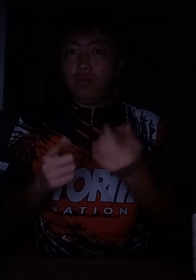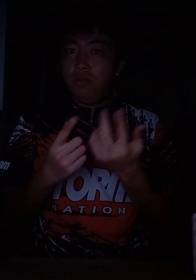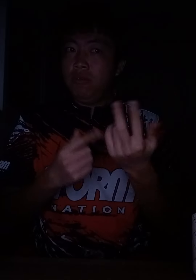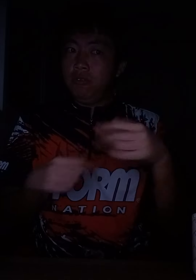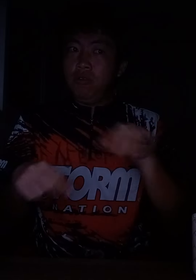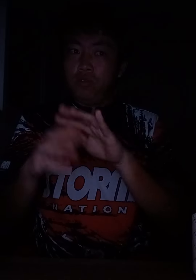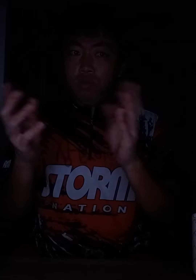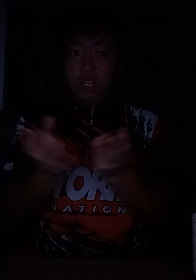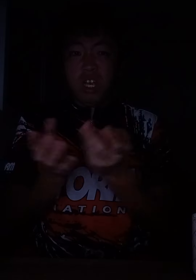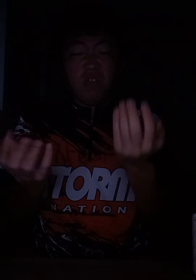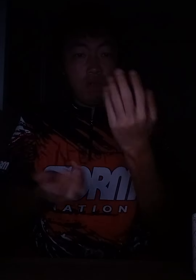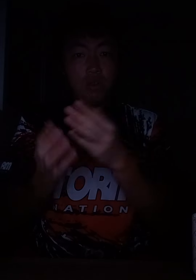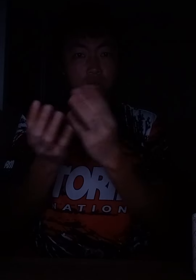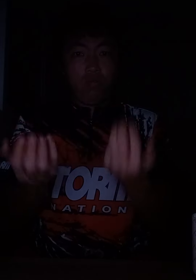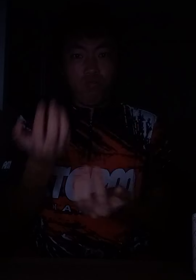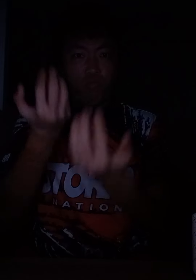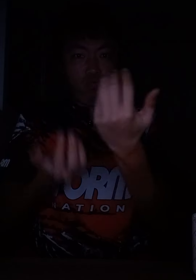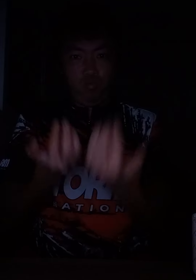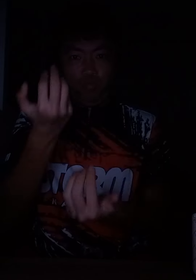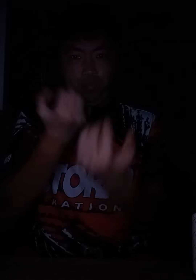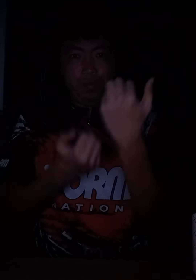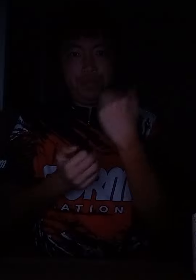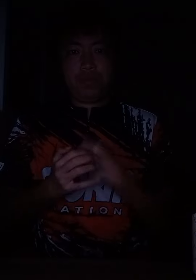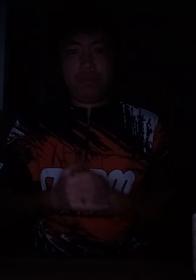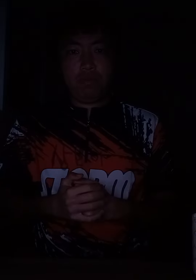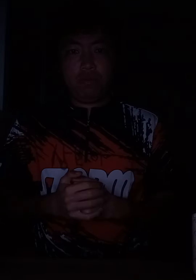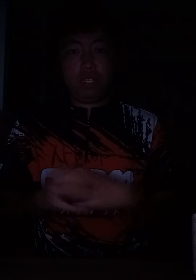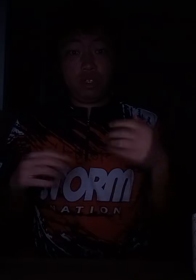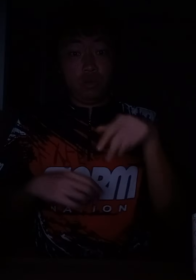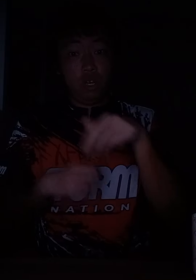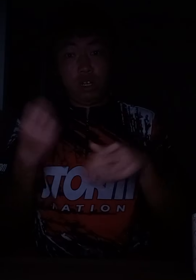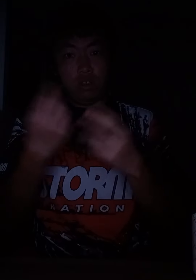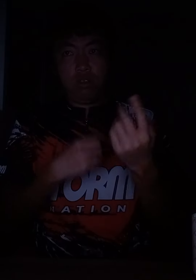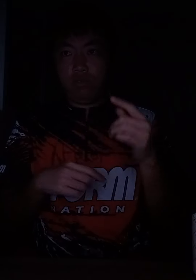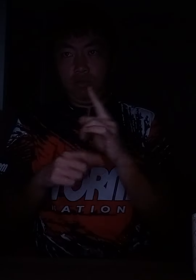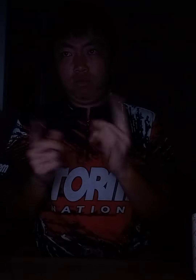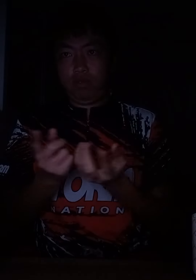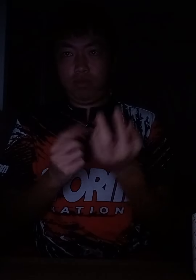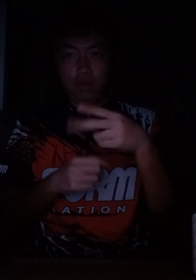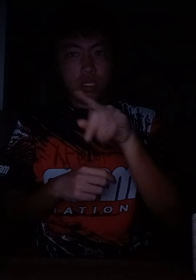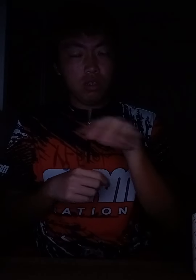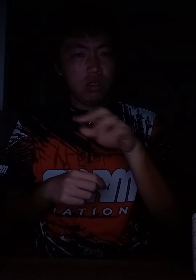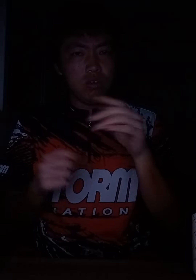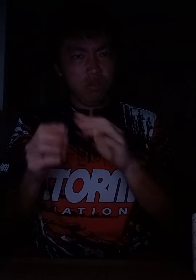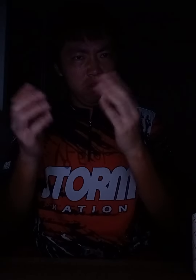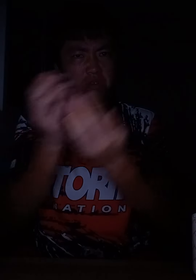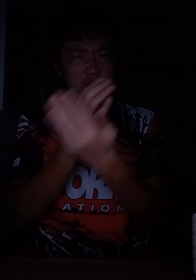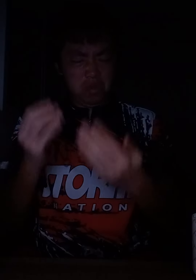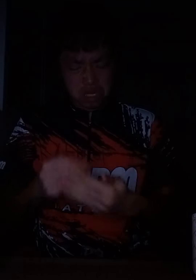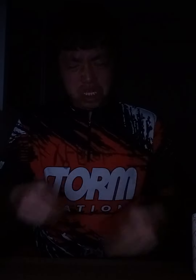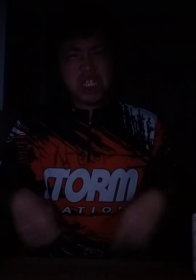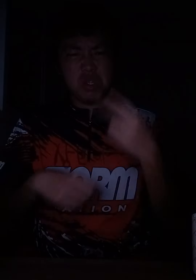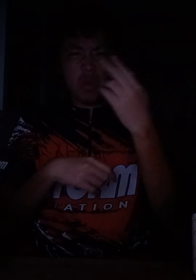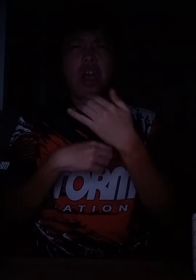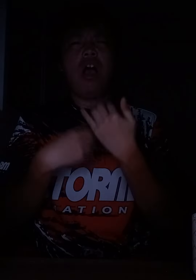남구 대연동의 한 빌라에서 불이 났습니다. 이 화재로 빌라에 거주하던 70대 남성이 양쪽 손과 발에 2도 화상을 입었고